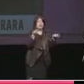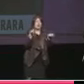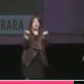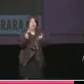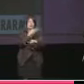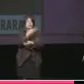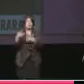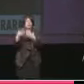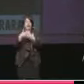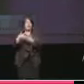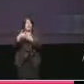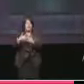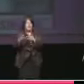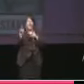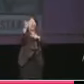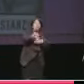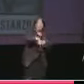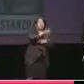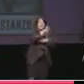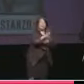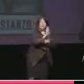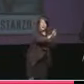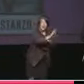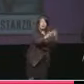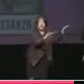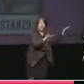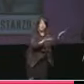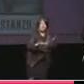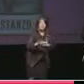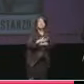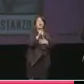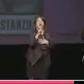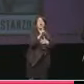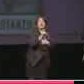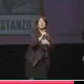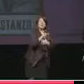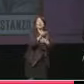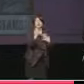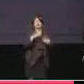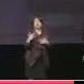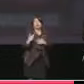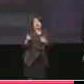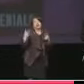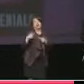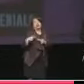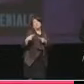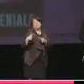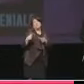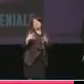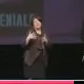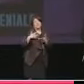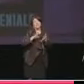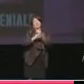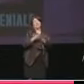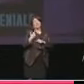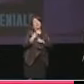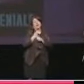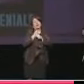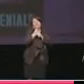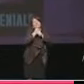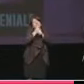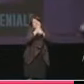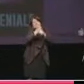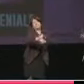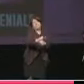italiano Savero Costanzo verrà al Salone del Libro di Torino per l'amica geniale Elena Ferrante da qualche anno è un'ambasciatrice della cultura italiana del